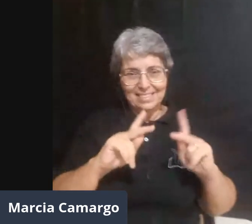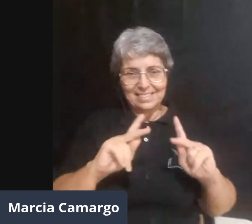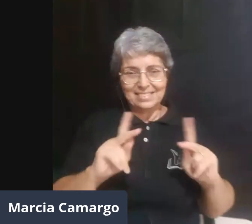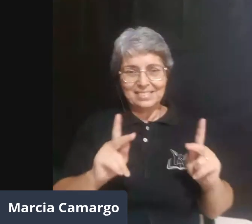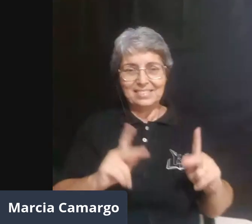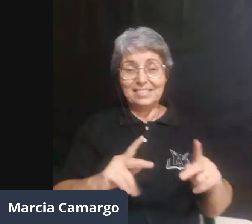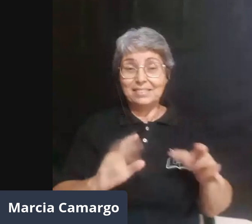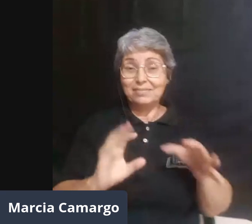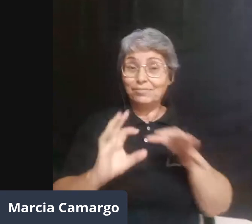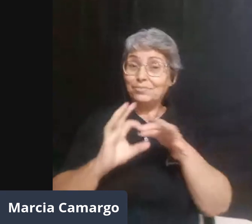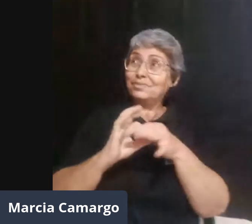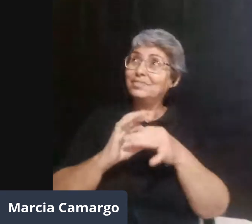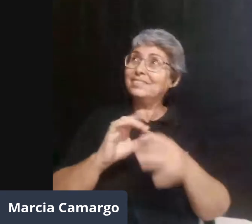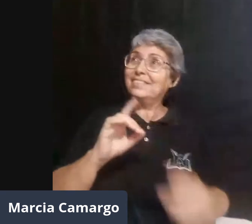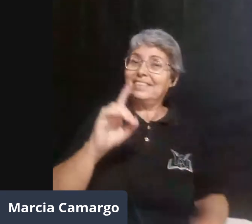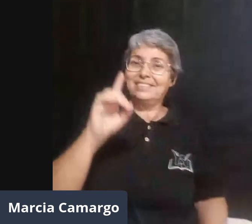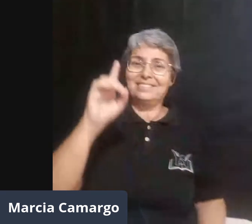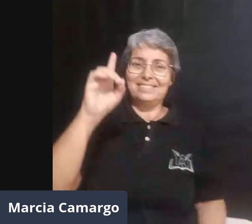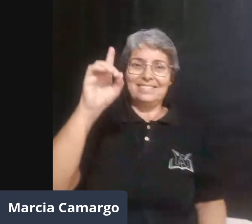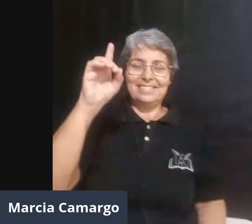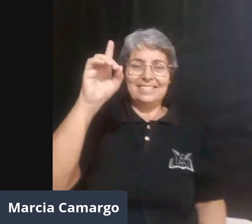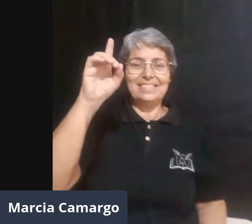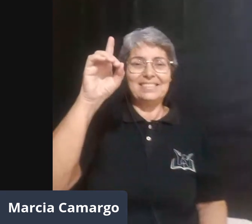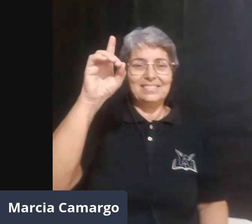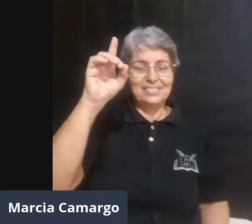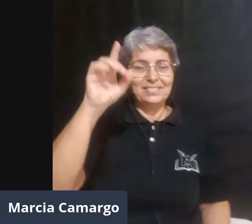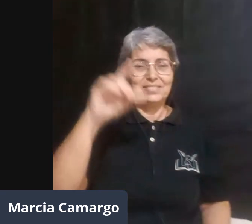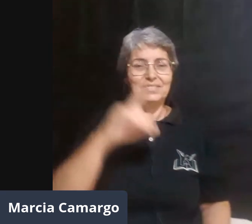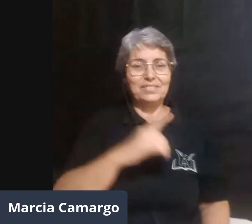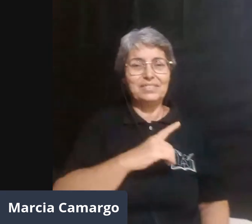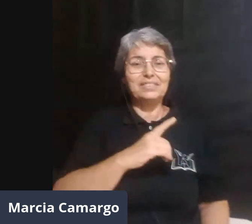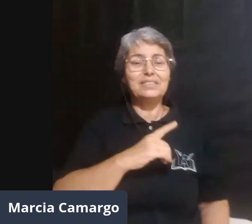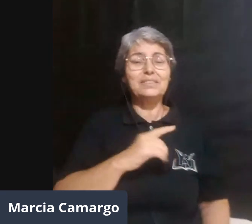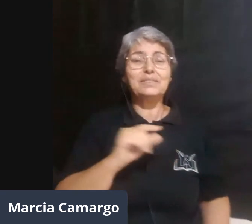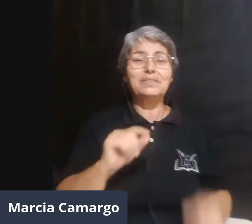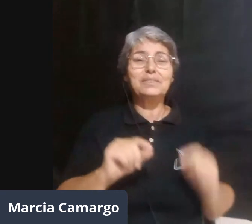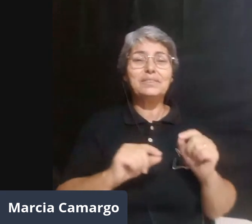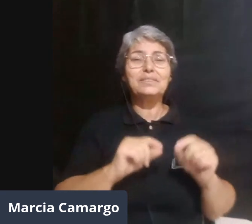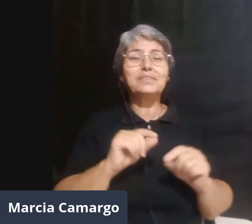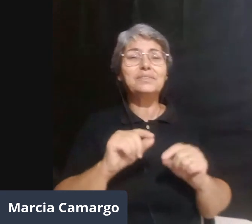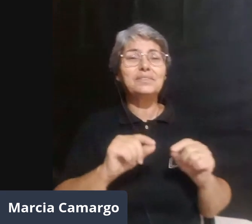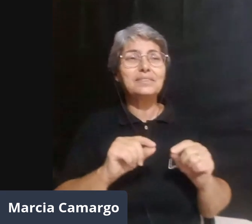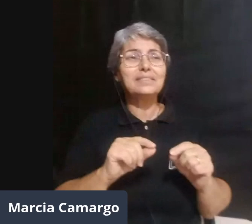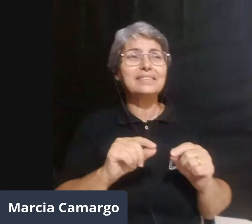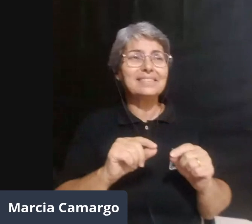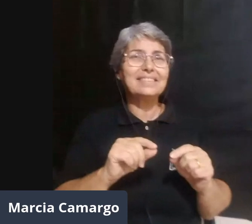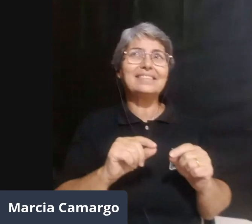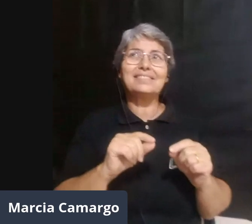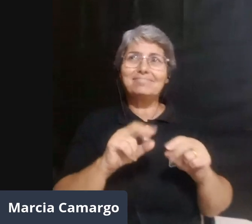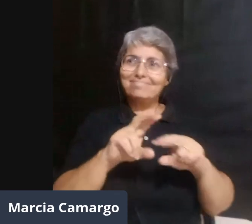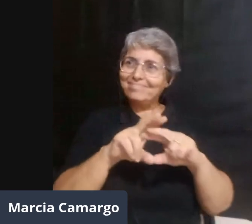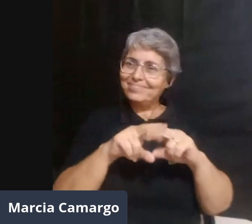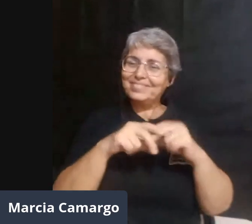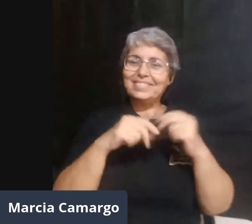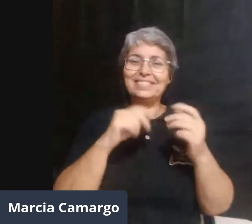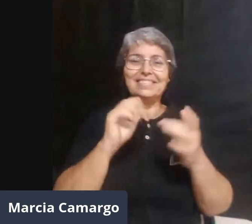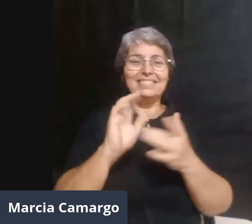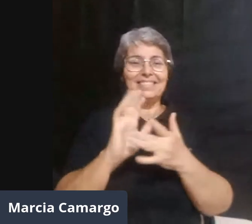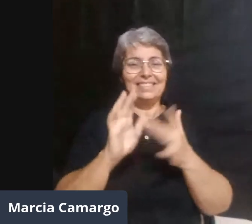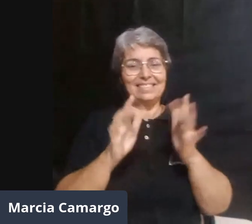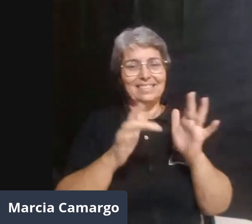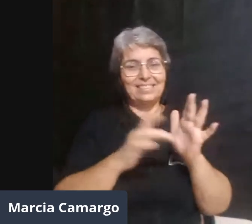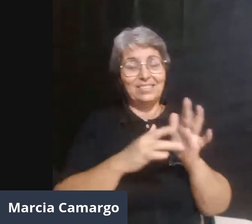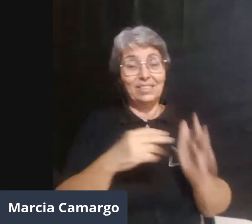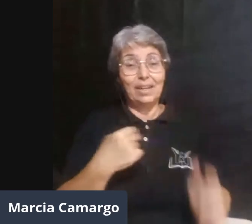com Deus por meio de nosso Senhor, por